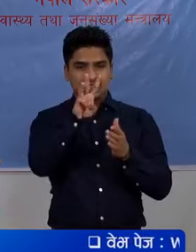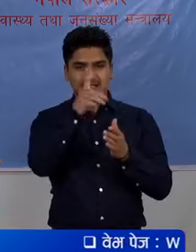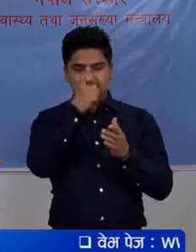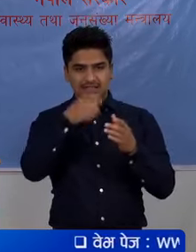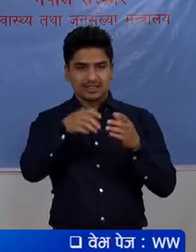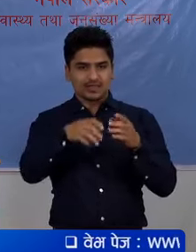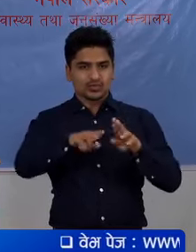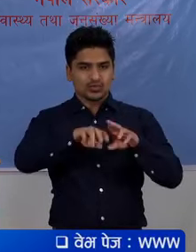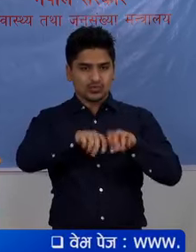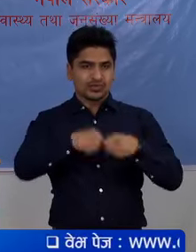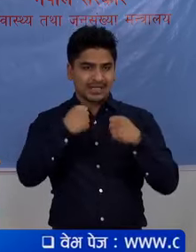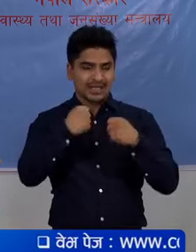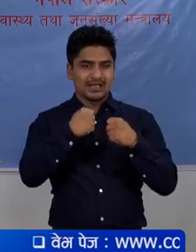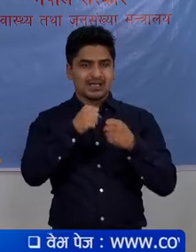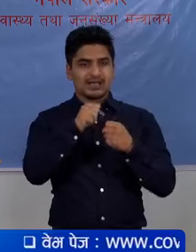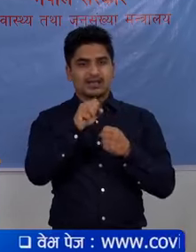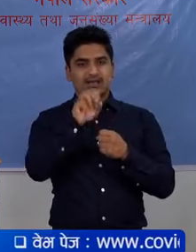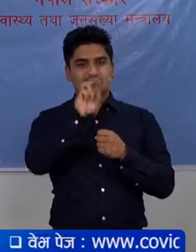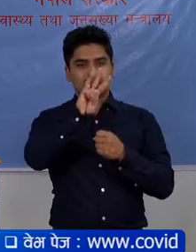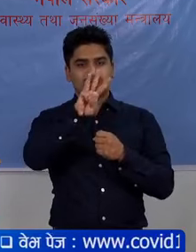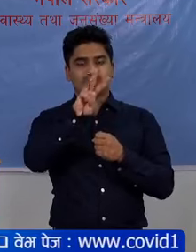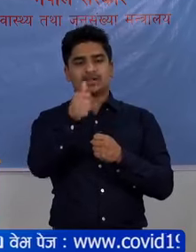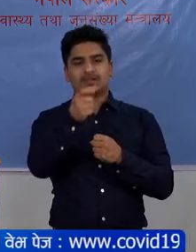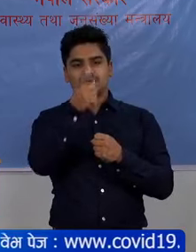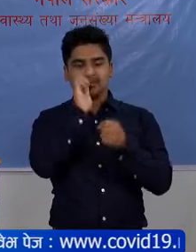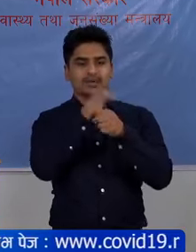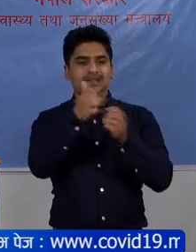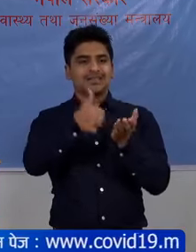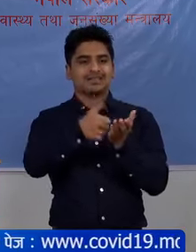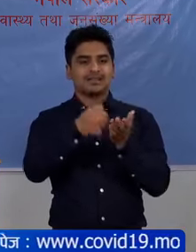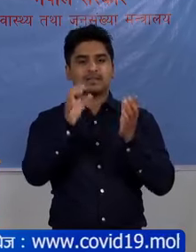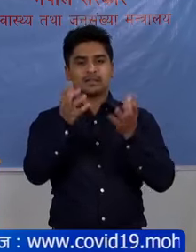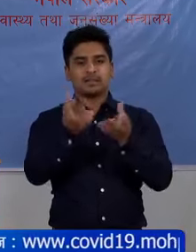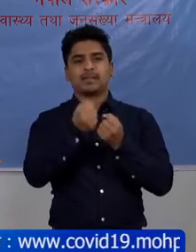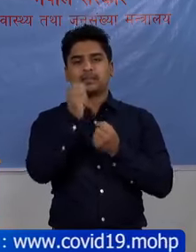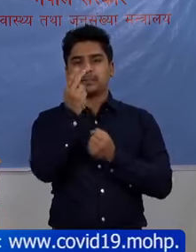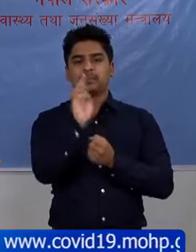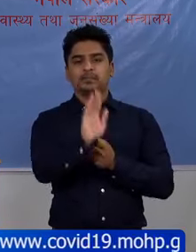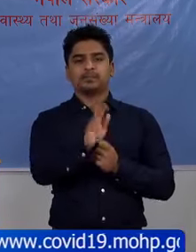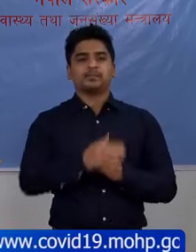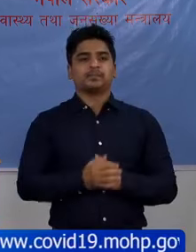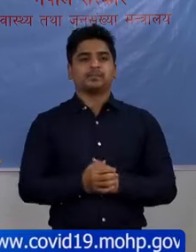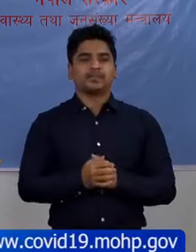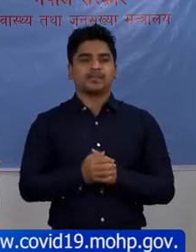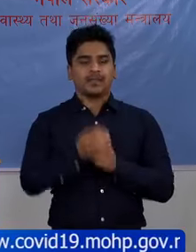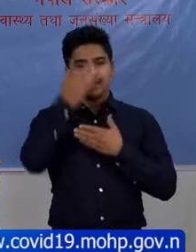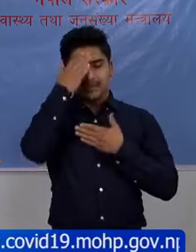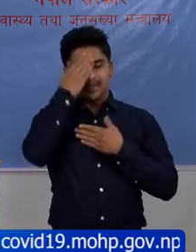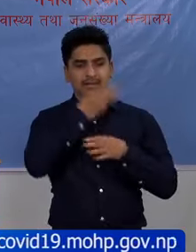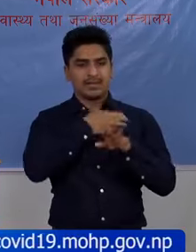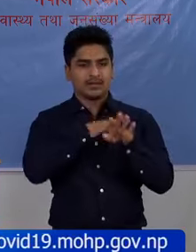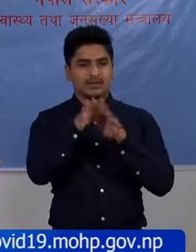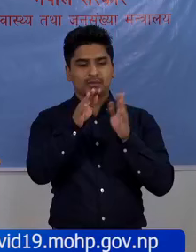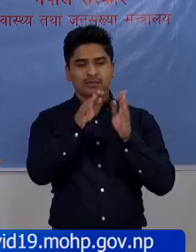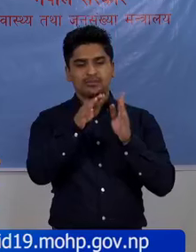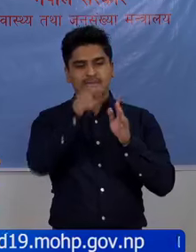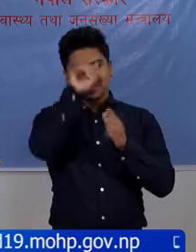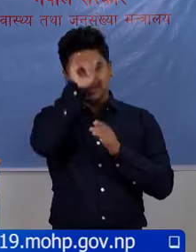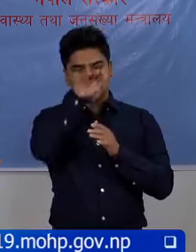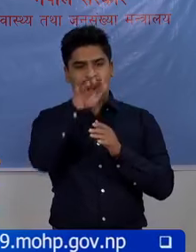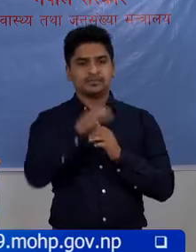रो 37 बड़ी स्यानिटाइजर अरू प्राप्त भाहे को संक्रमित ब्यक्ति अरुको विवरन